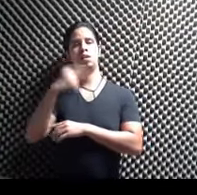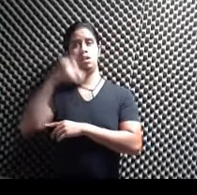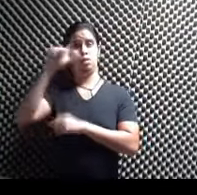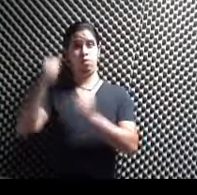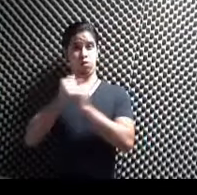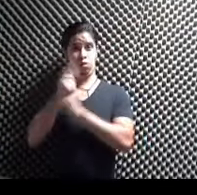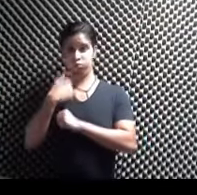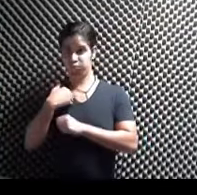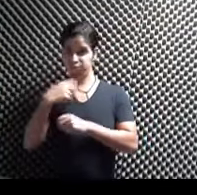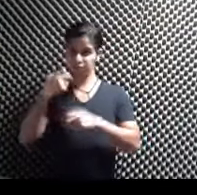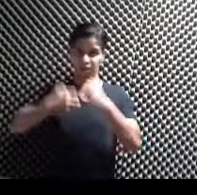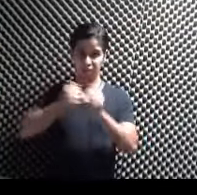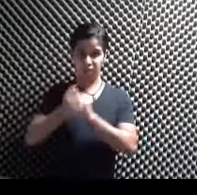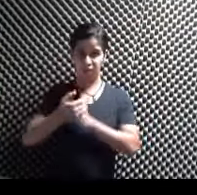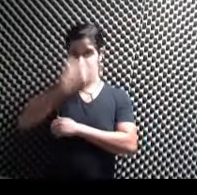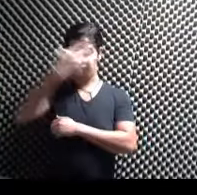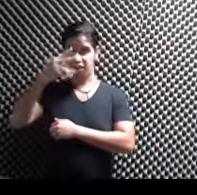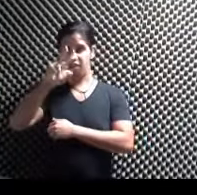día.